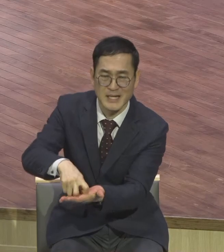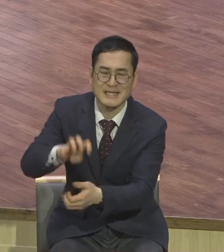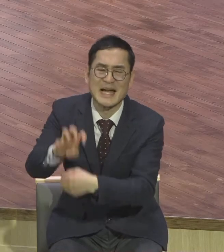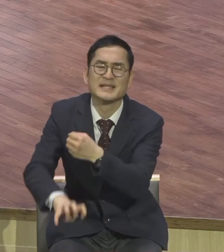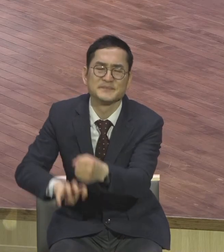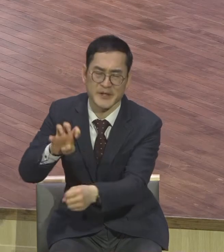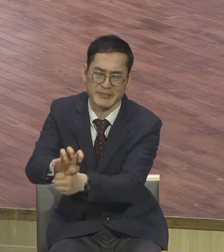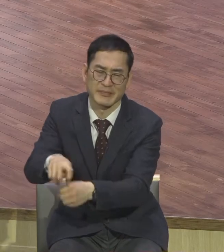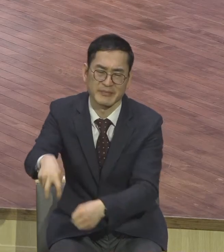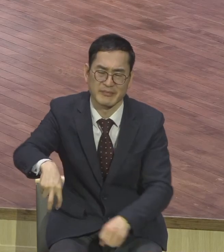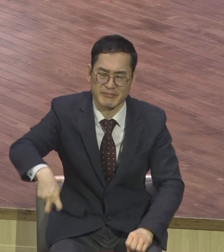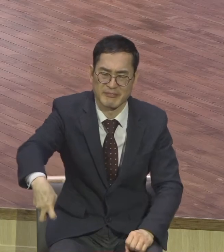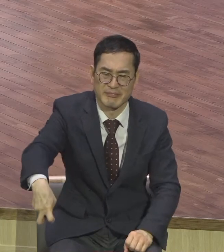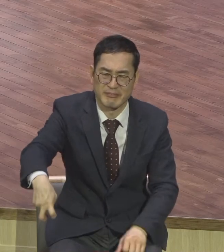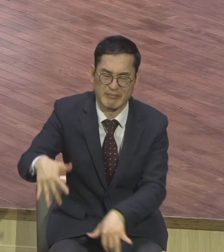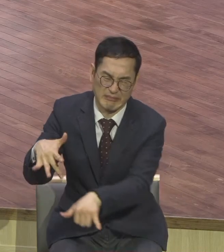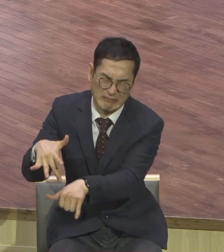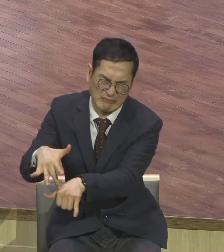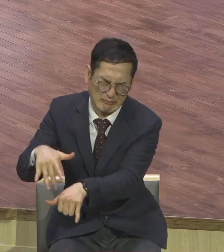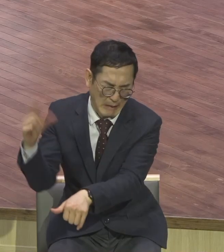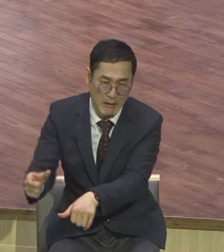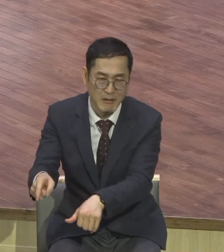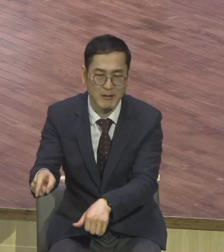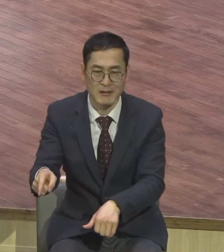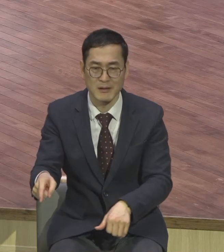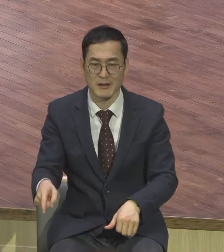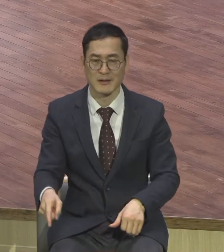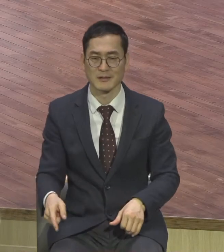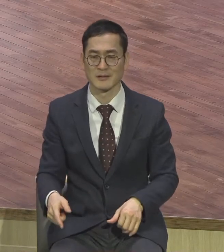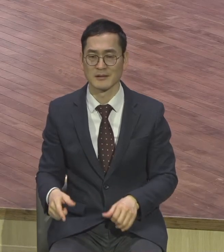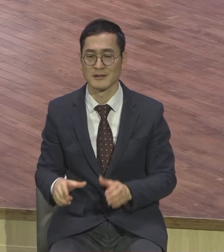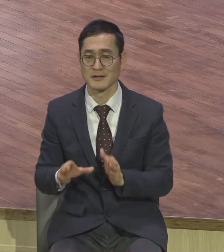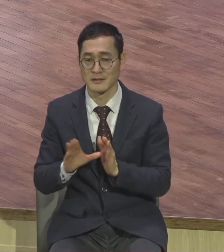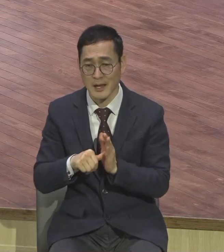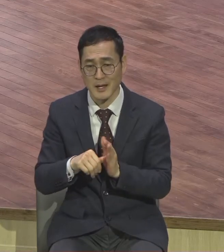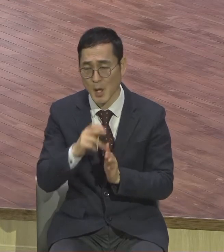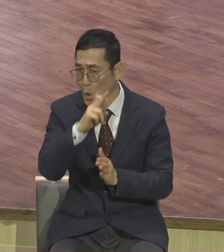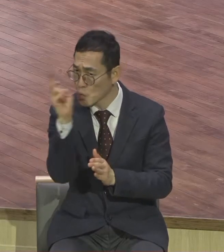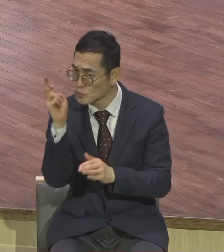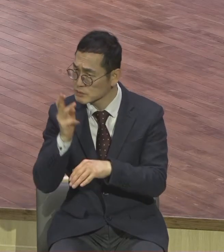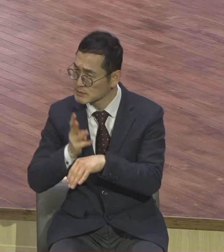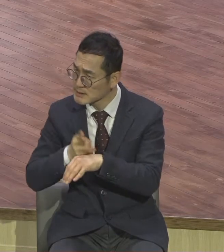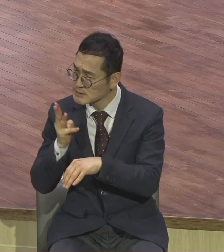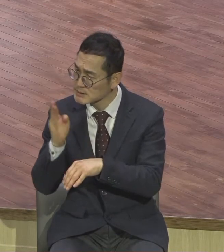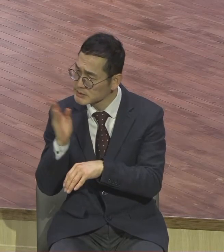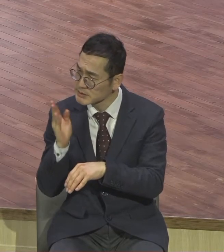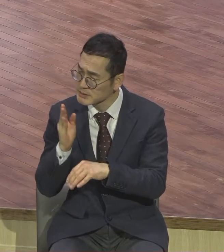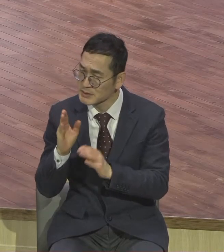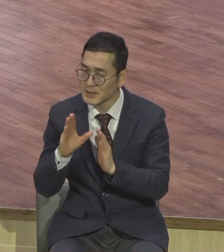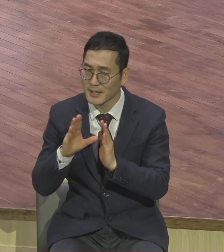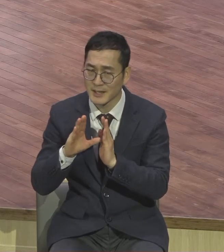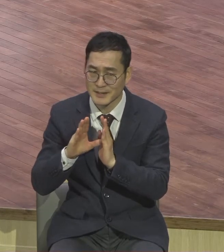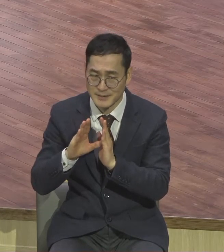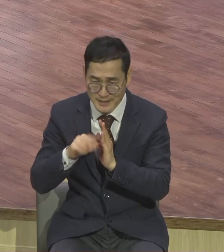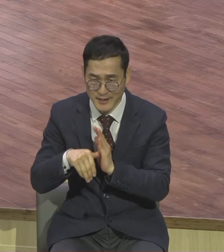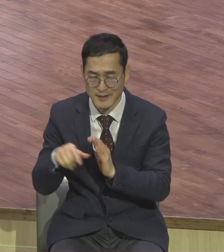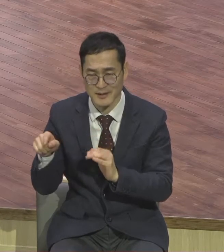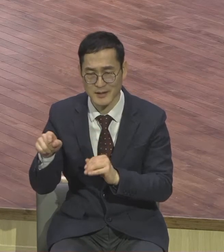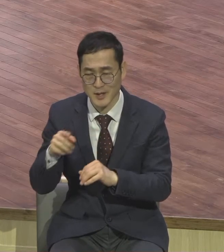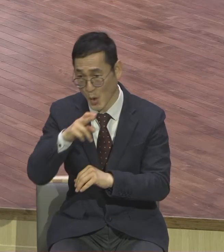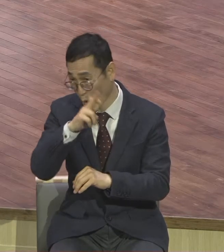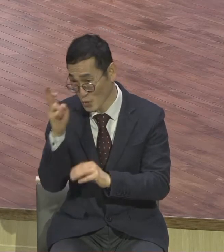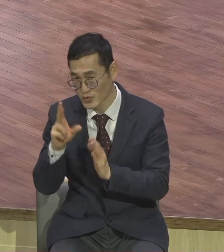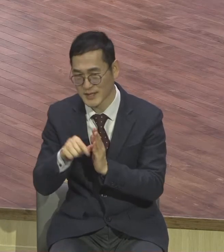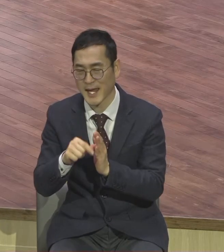기도시간에 이게 답입니다. 제9시 기도시간에 베드로가 평상시 기도에 성공하고 있었다는